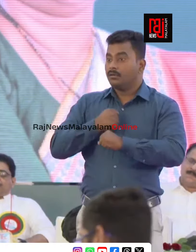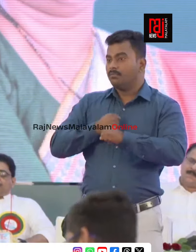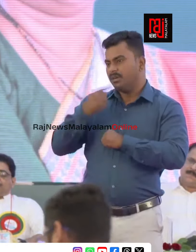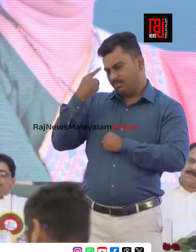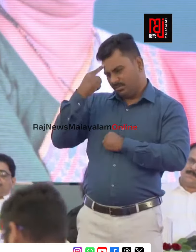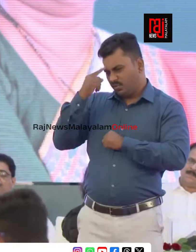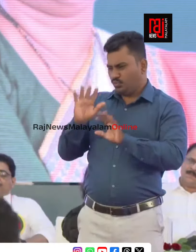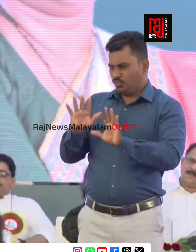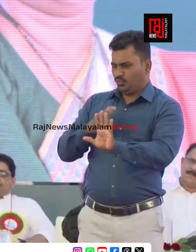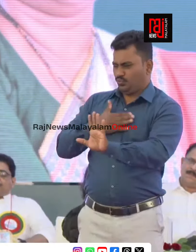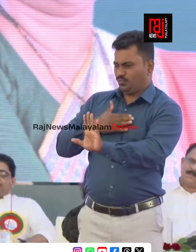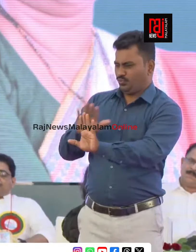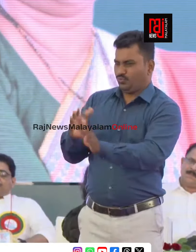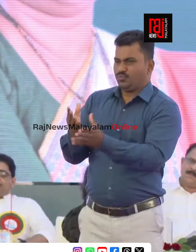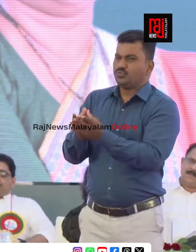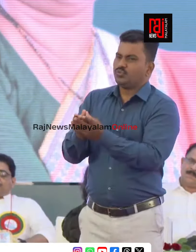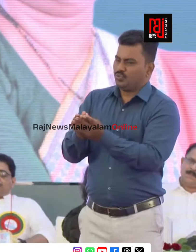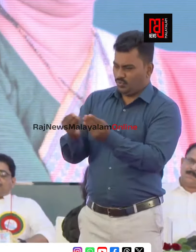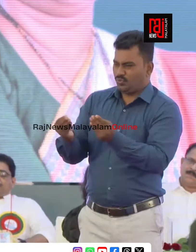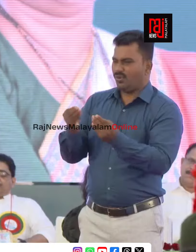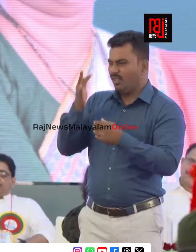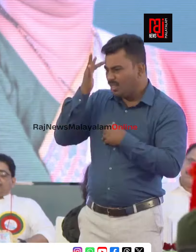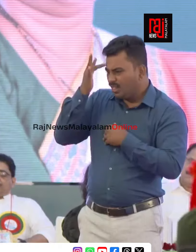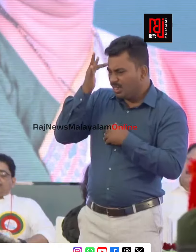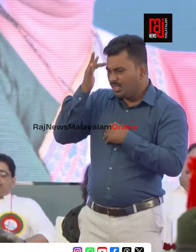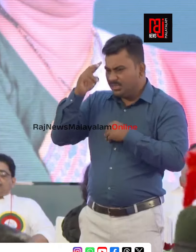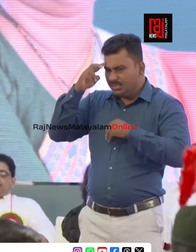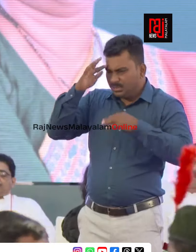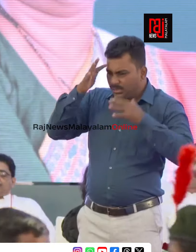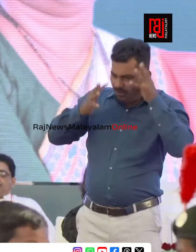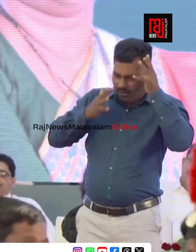സഹജീവനം എന്ന പേരിൽ സഹായ കേന്ദ്രങ്ങൾ ആരംഭിച്ചത്.